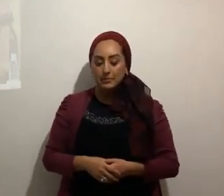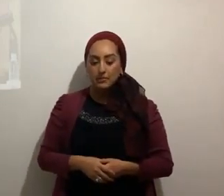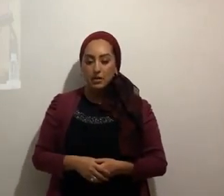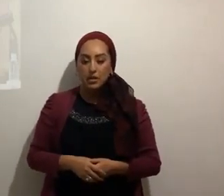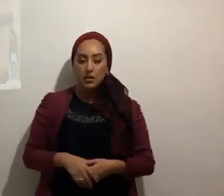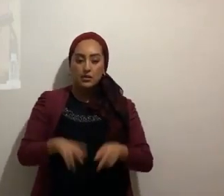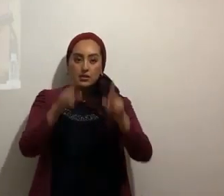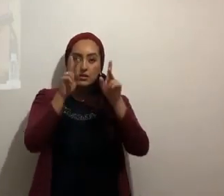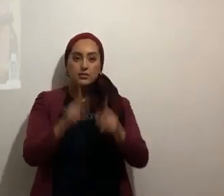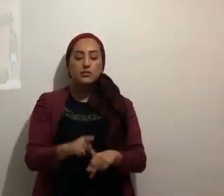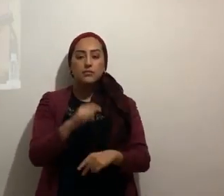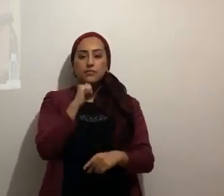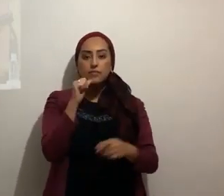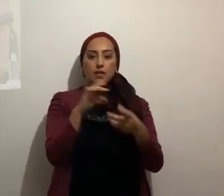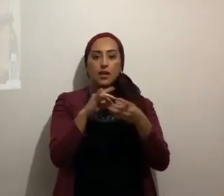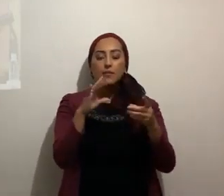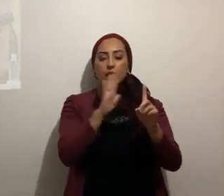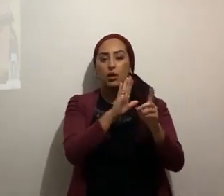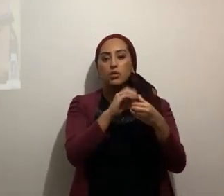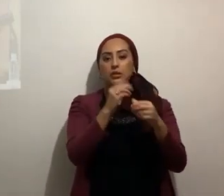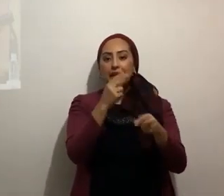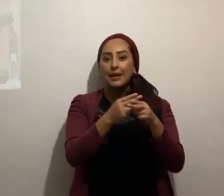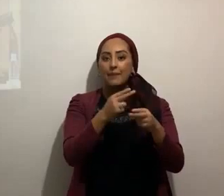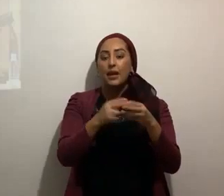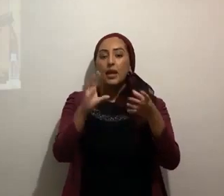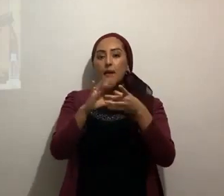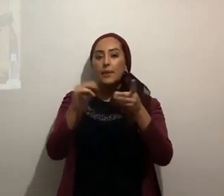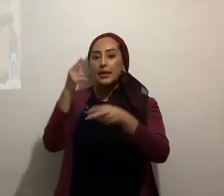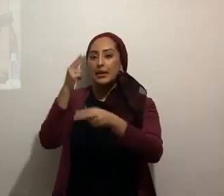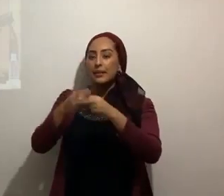La persona no habla en su propio nombre, habla en el nombre de Yahweh.